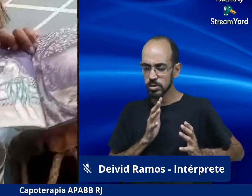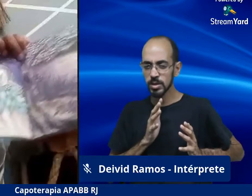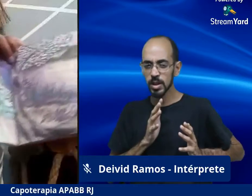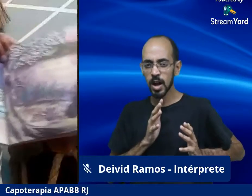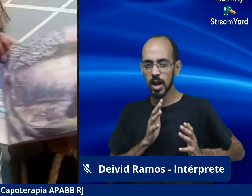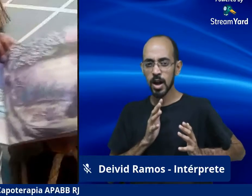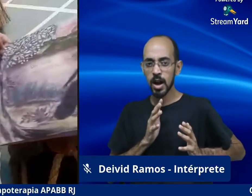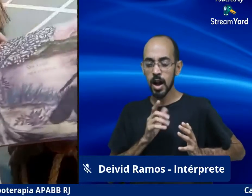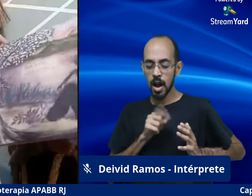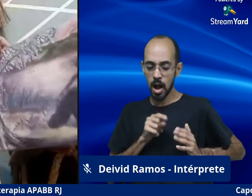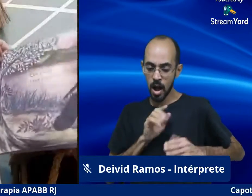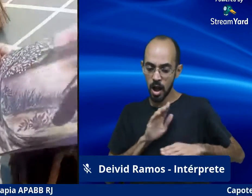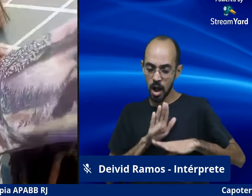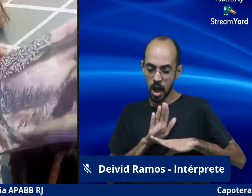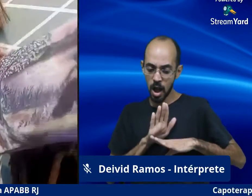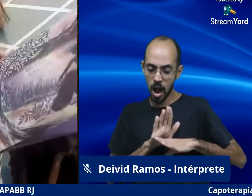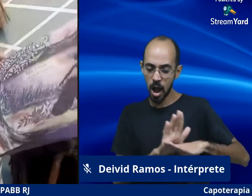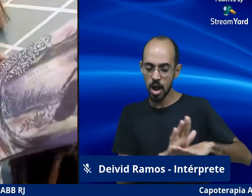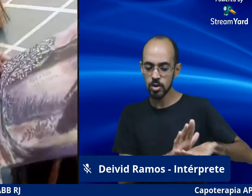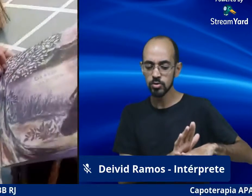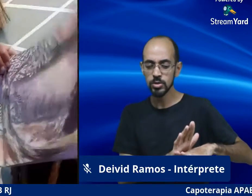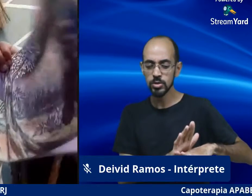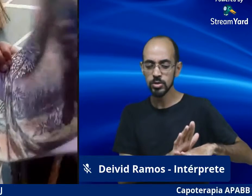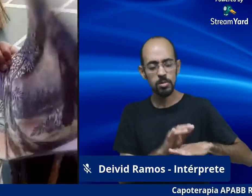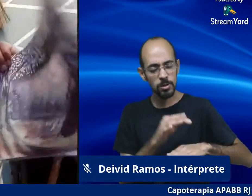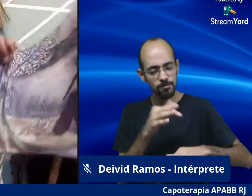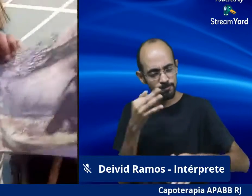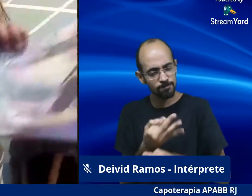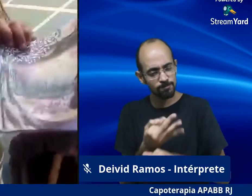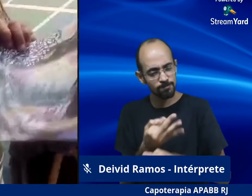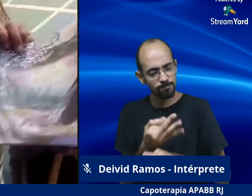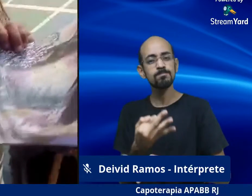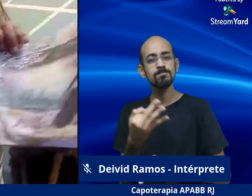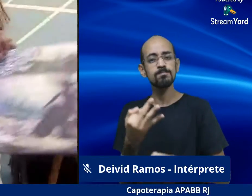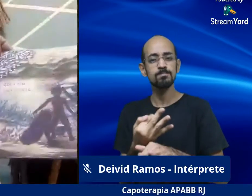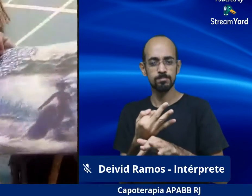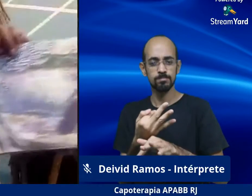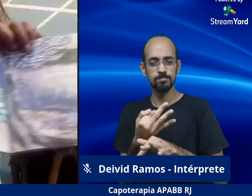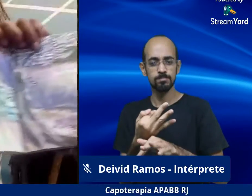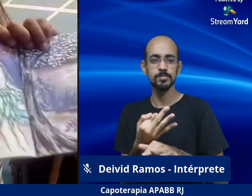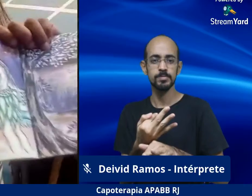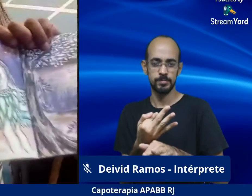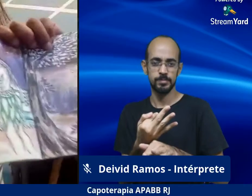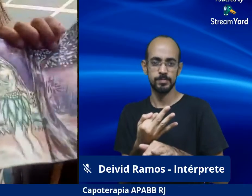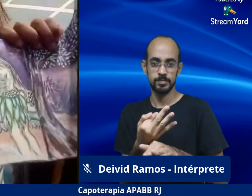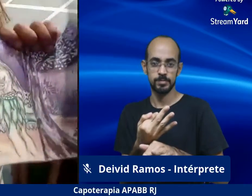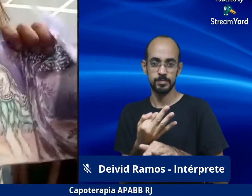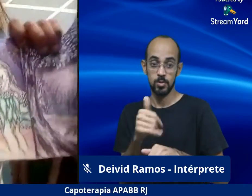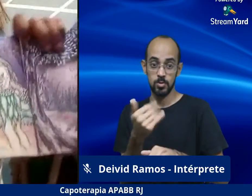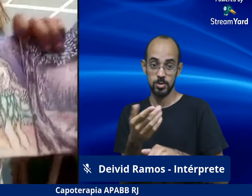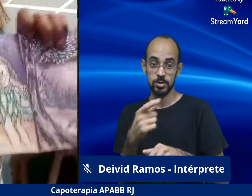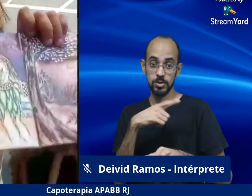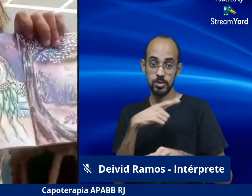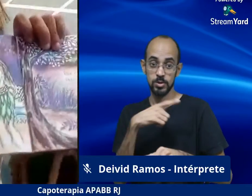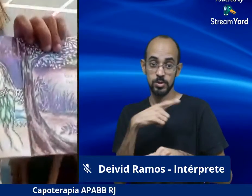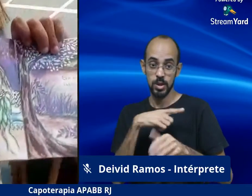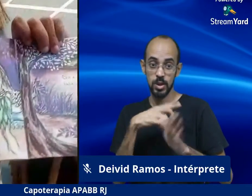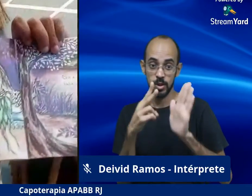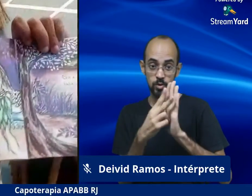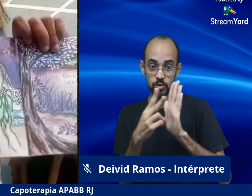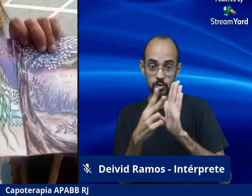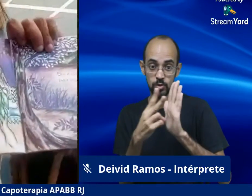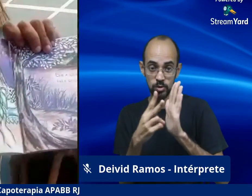resistir. Então, aqui a gente tem, como vocês podem ver, os índios cuidando. Iorubá